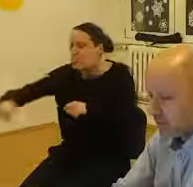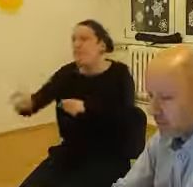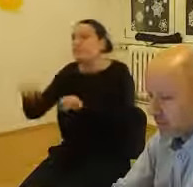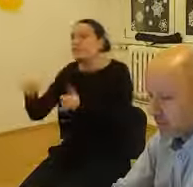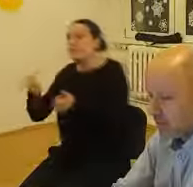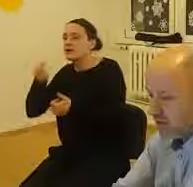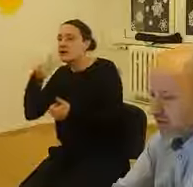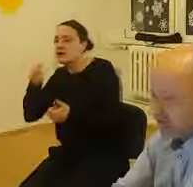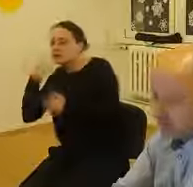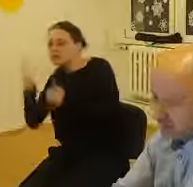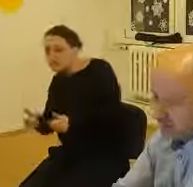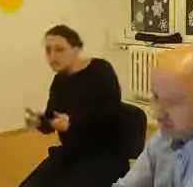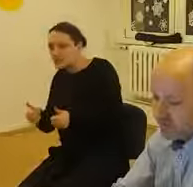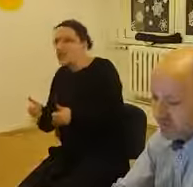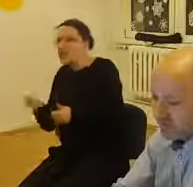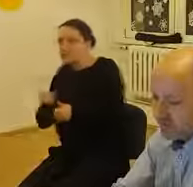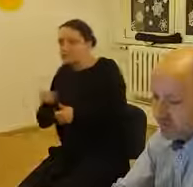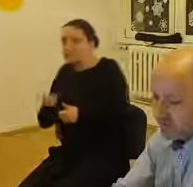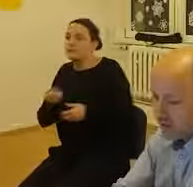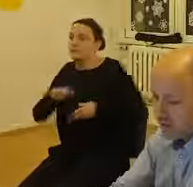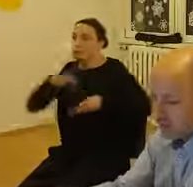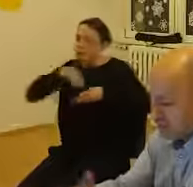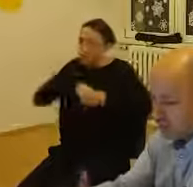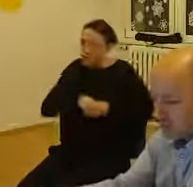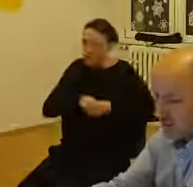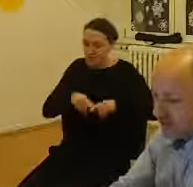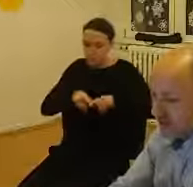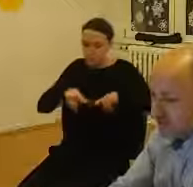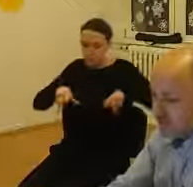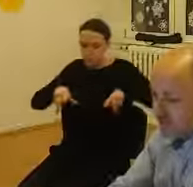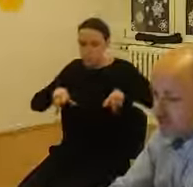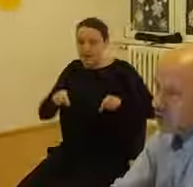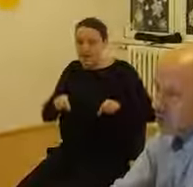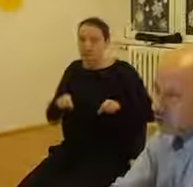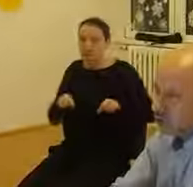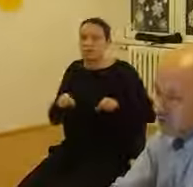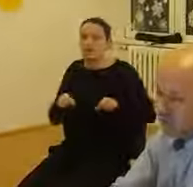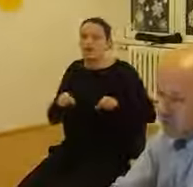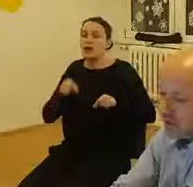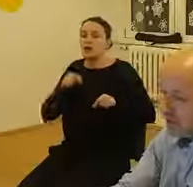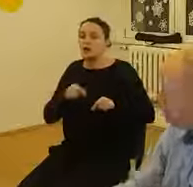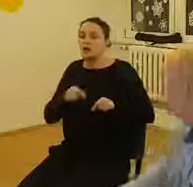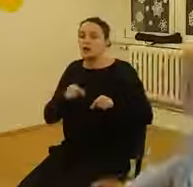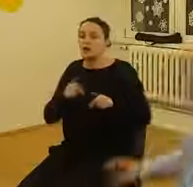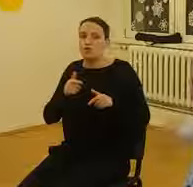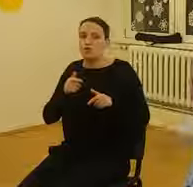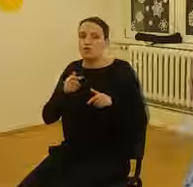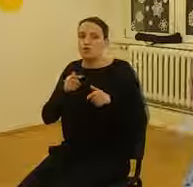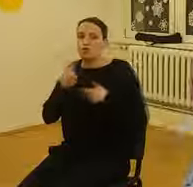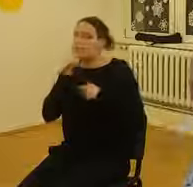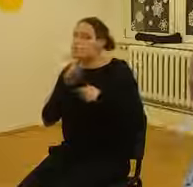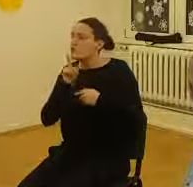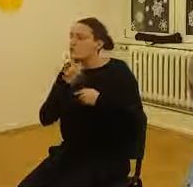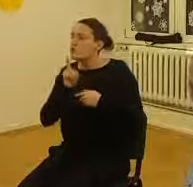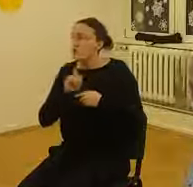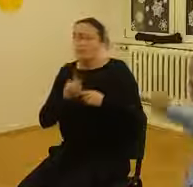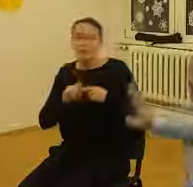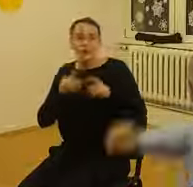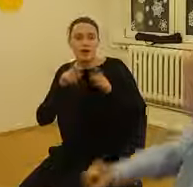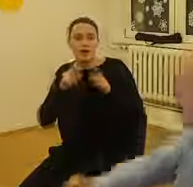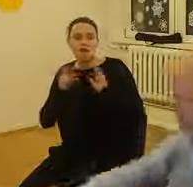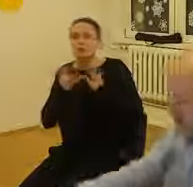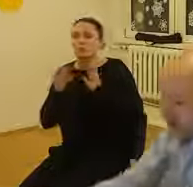stałe przyjmujemy. Chowamy w folię, w taką kopertę plastikową i do lodówki. Ten taki prostokącik, to